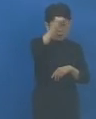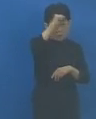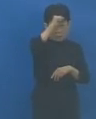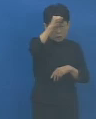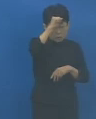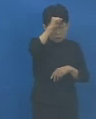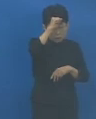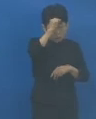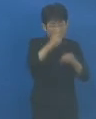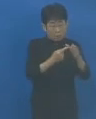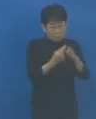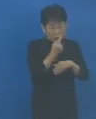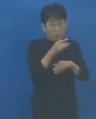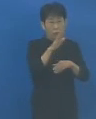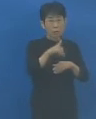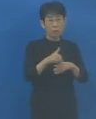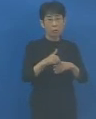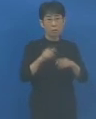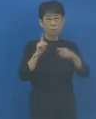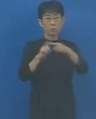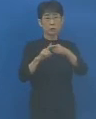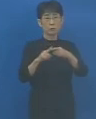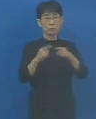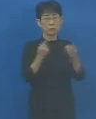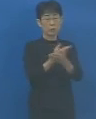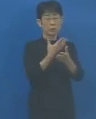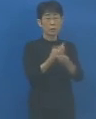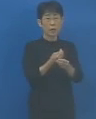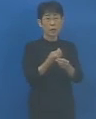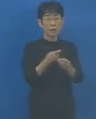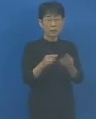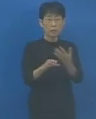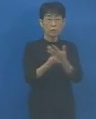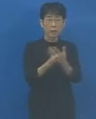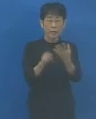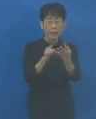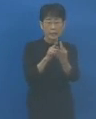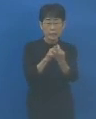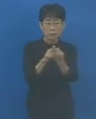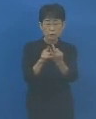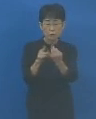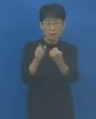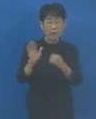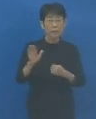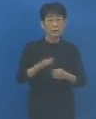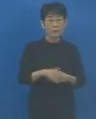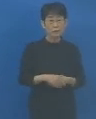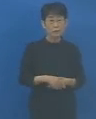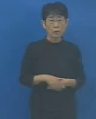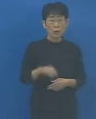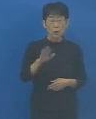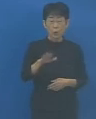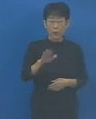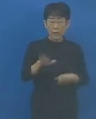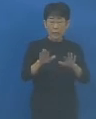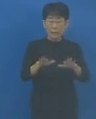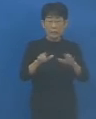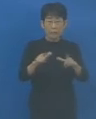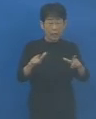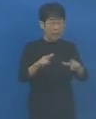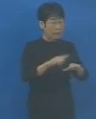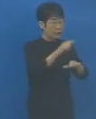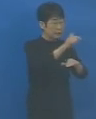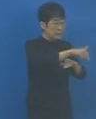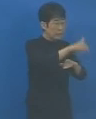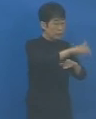例が、少なからずあります。で、まあ、こういうのが今じわじわと、西部